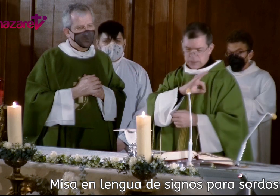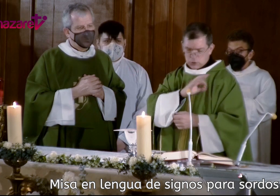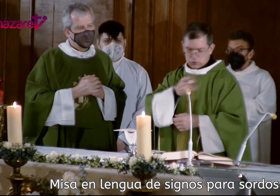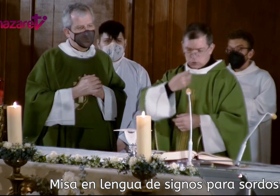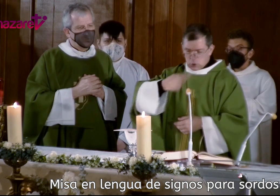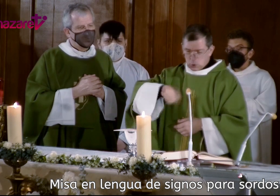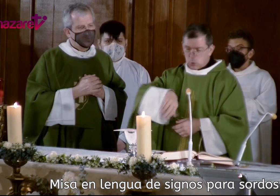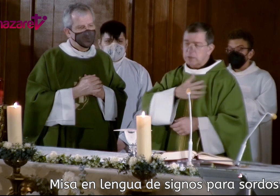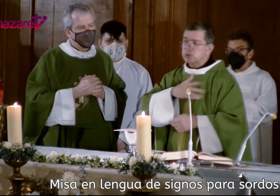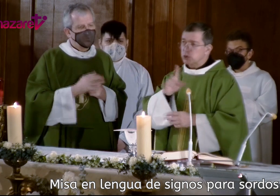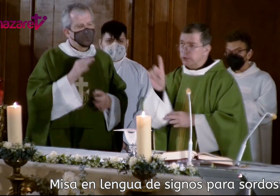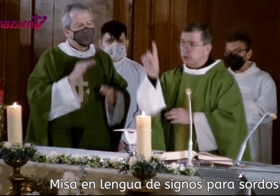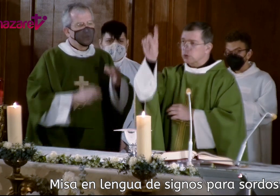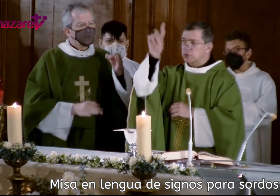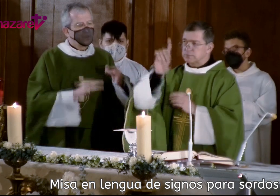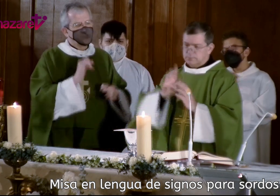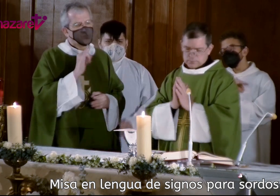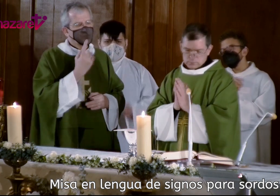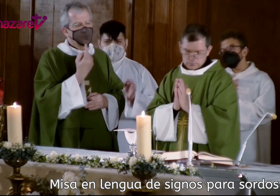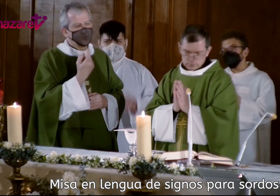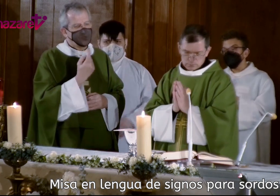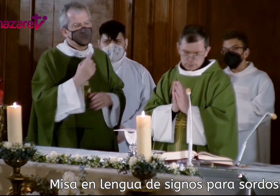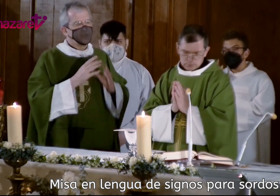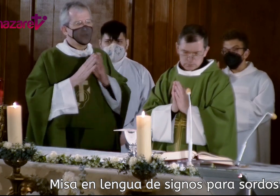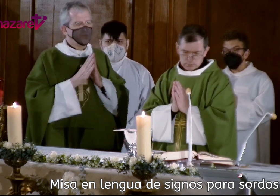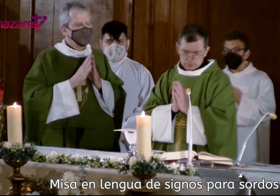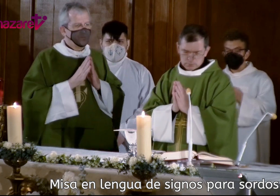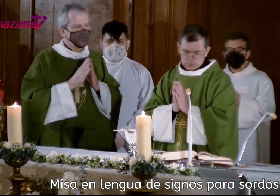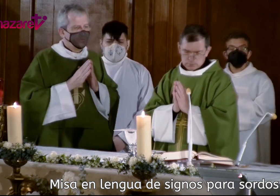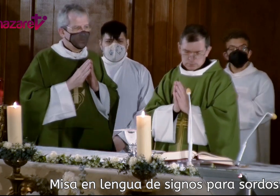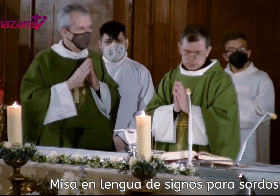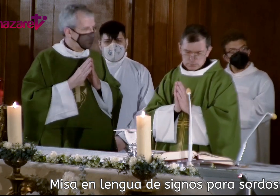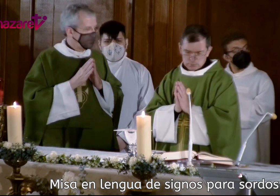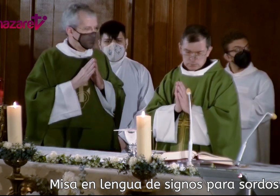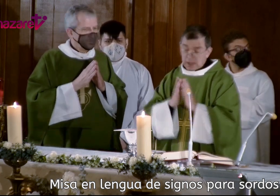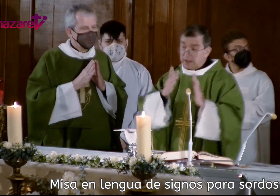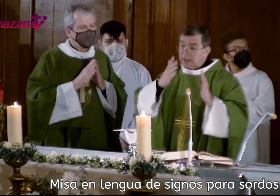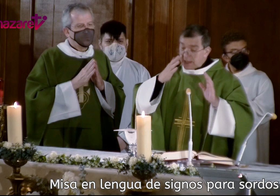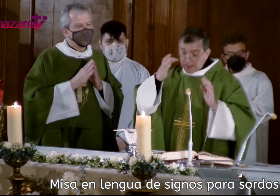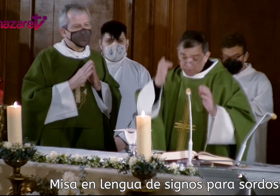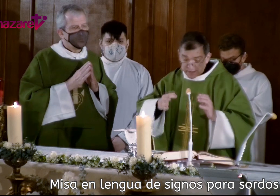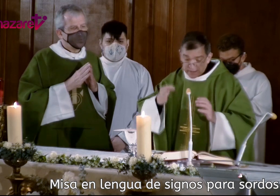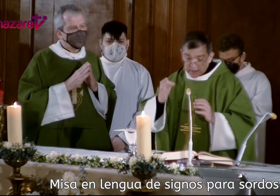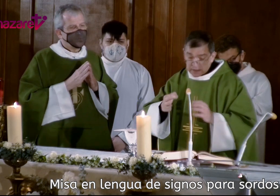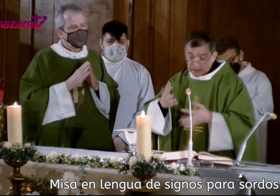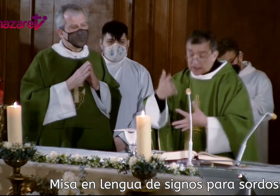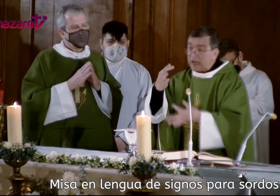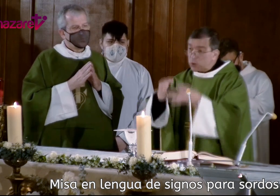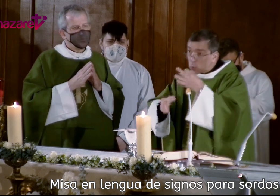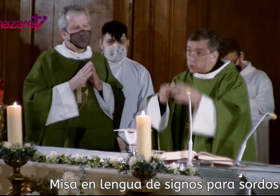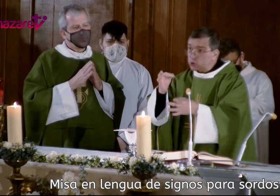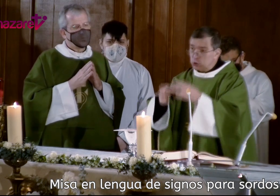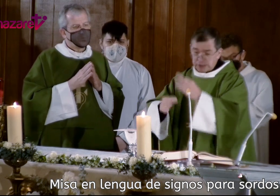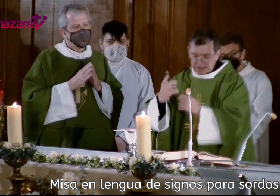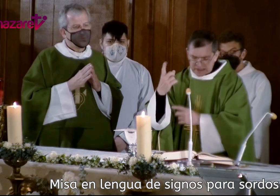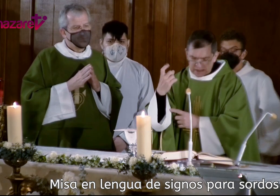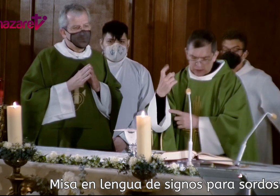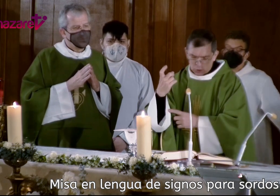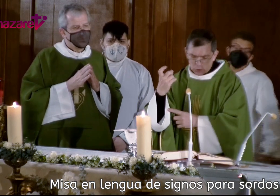Señor nuestro Dios. Es justo y necesario. En verdad, es justo y necesario.